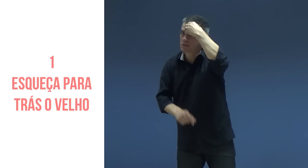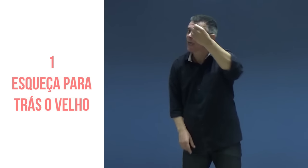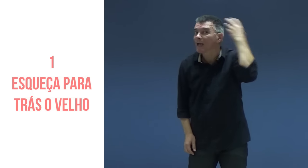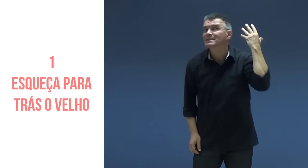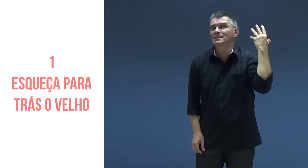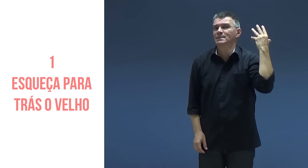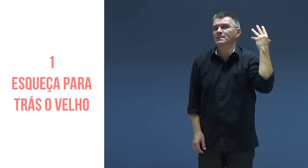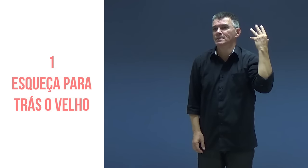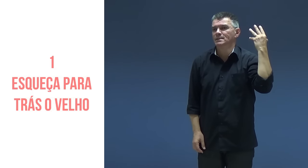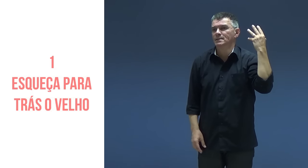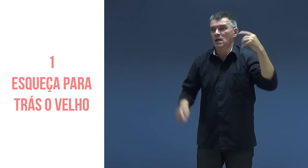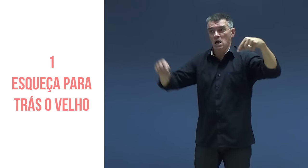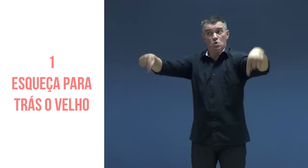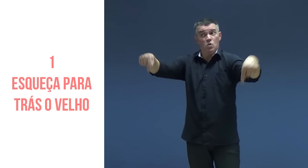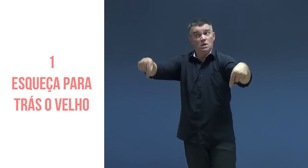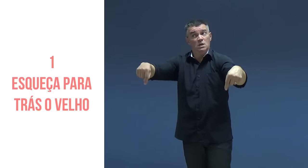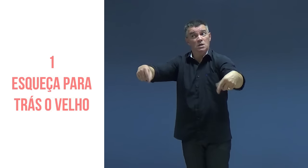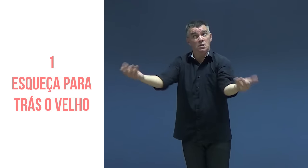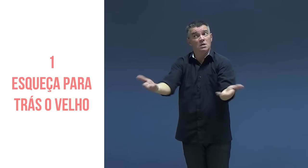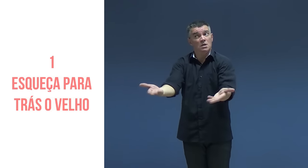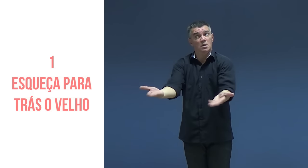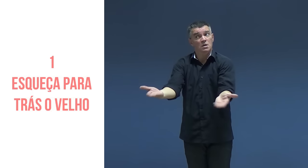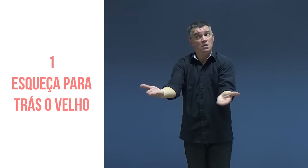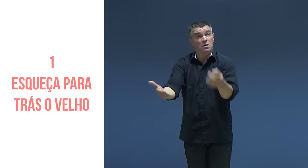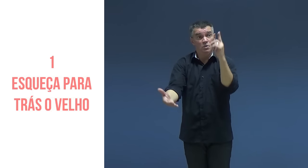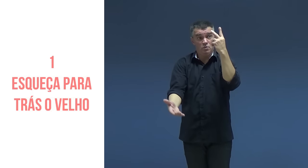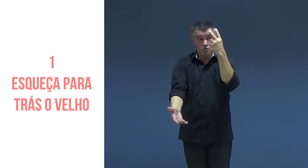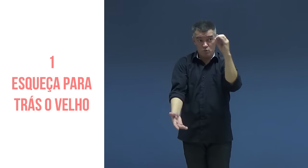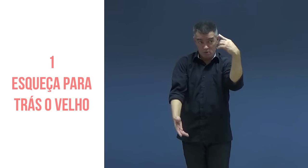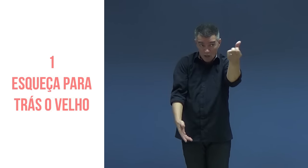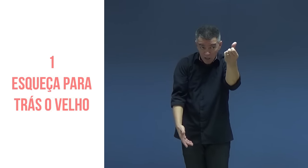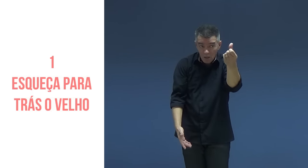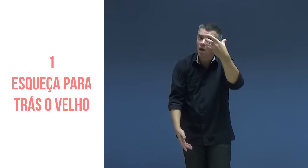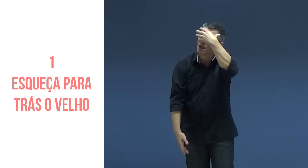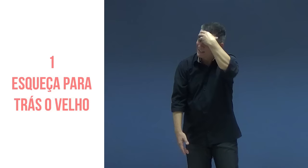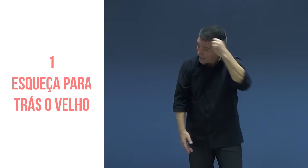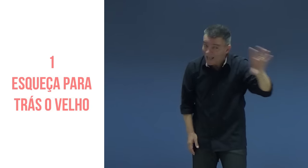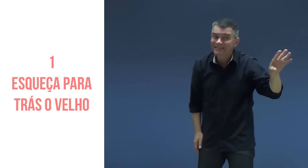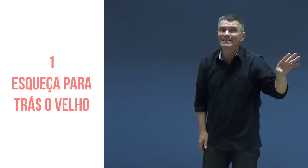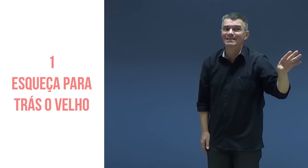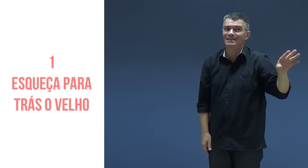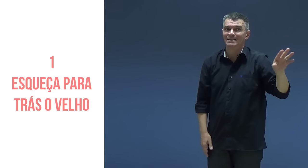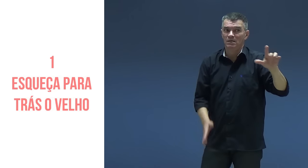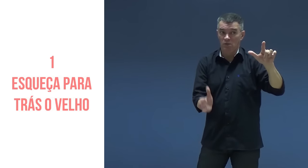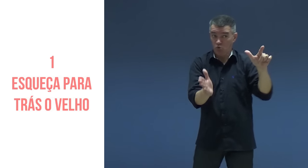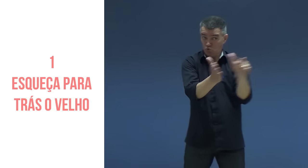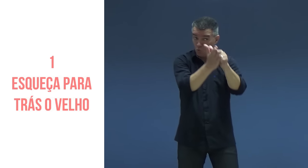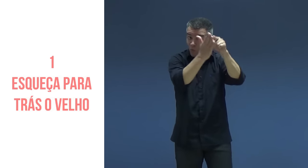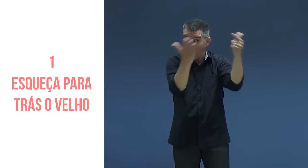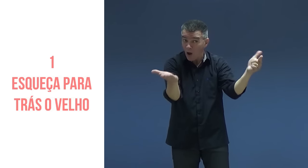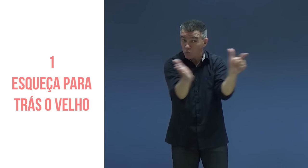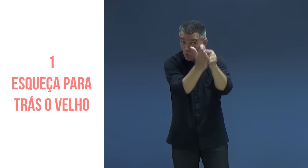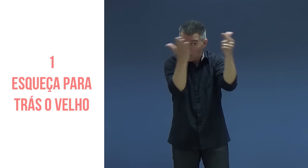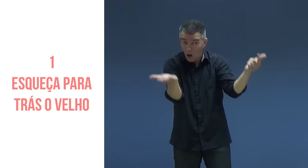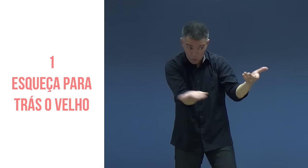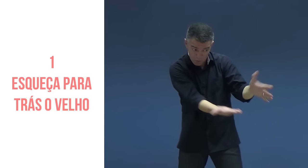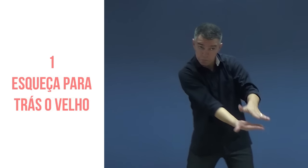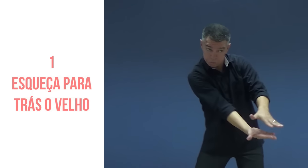Então você precisa esquecer as coisas que foram para trás. Não hoje, 2016. Mas depois você